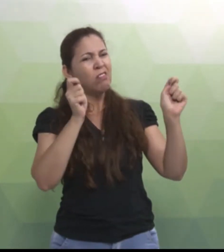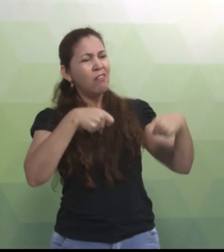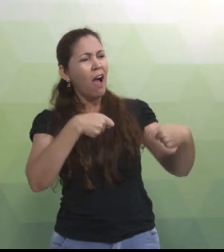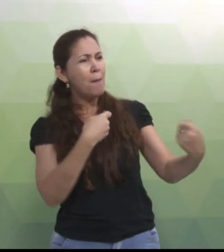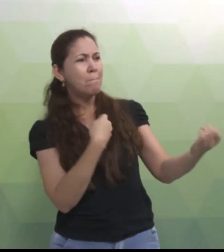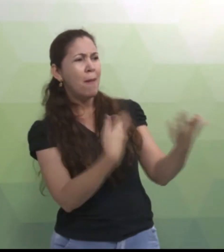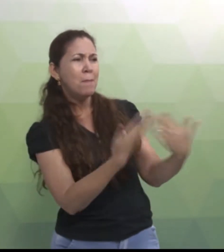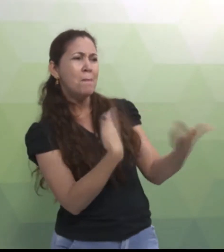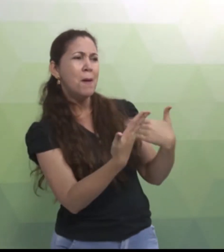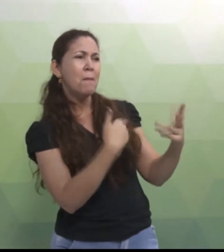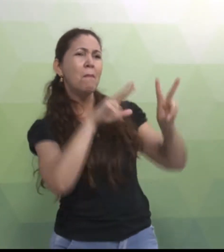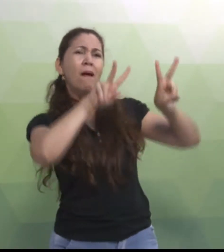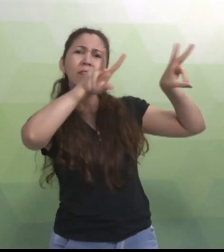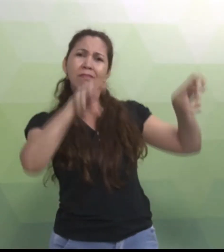da L1.